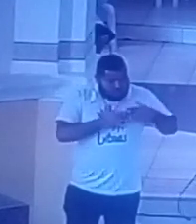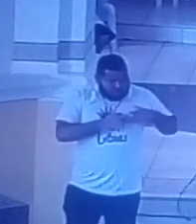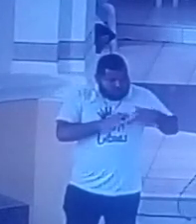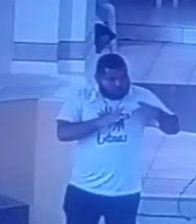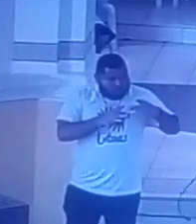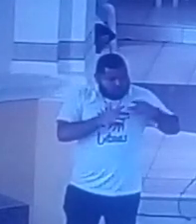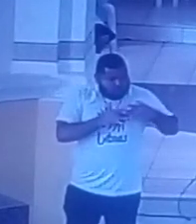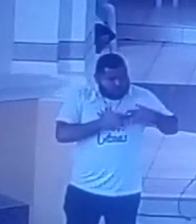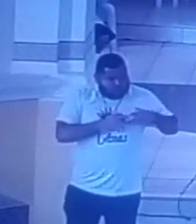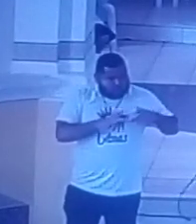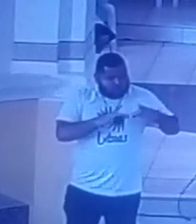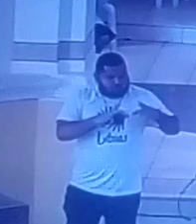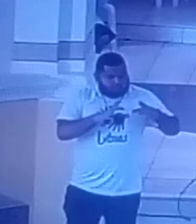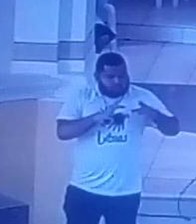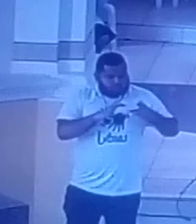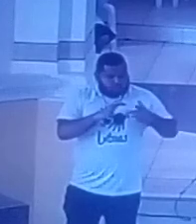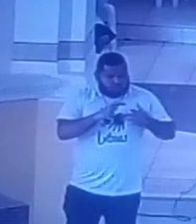G